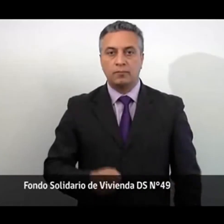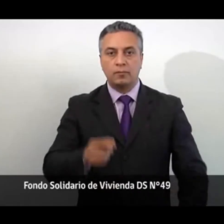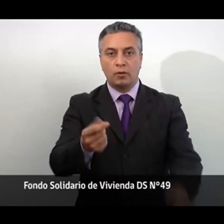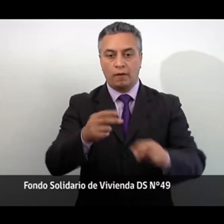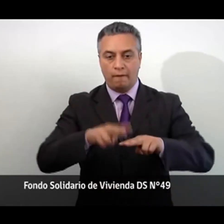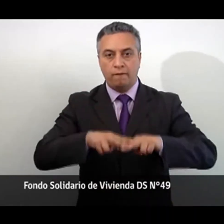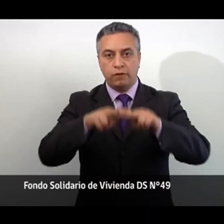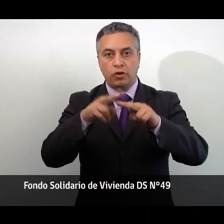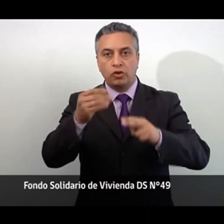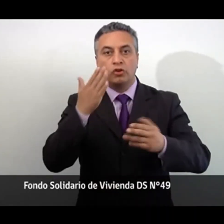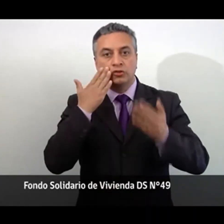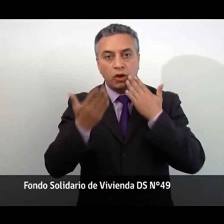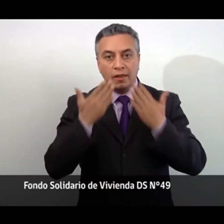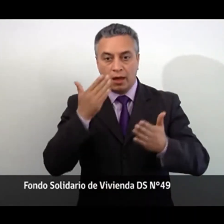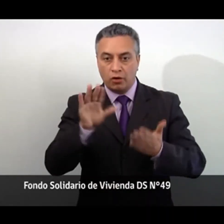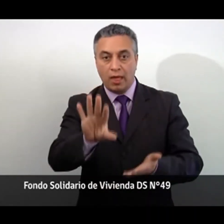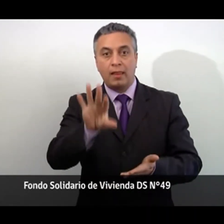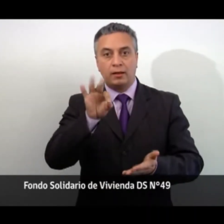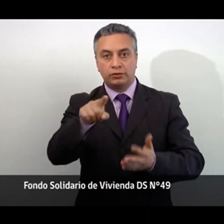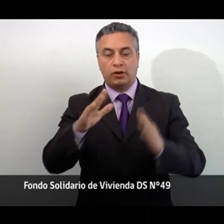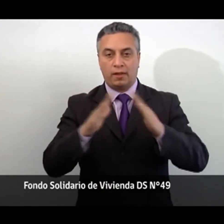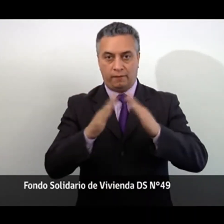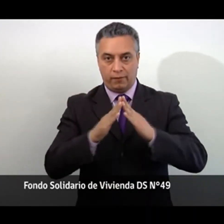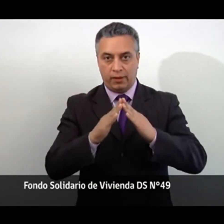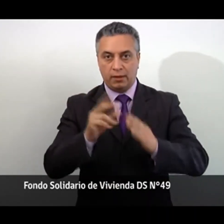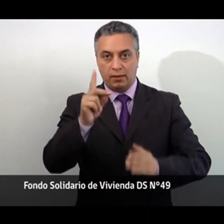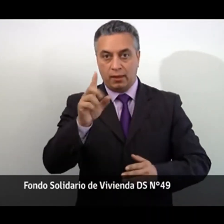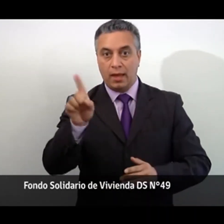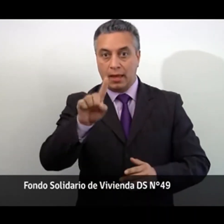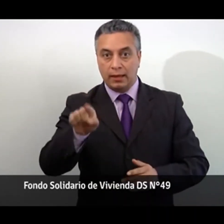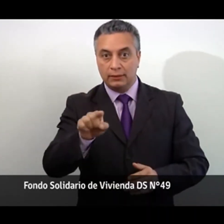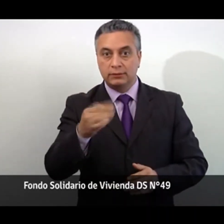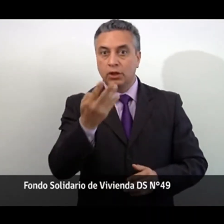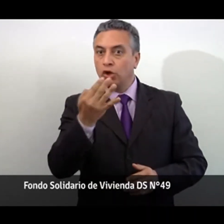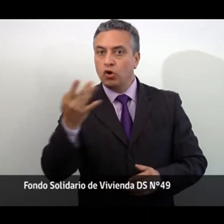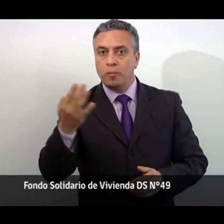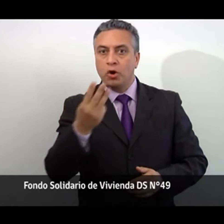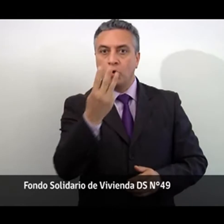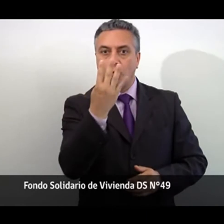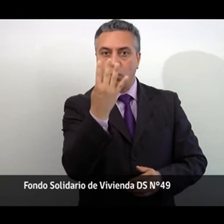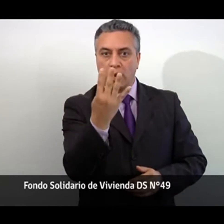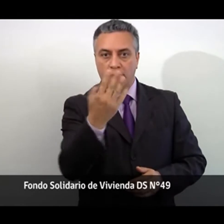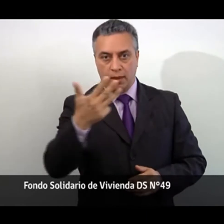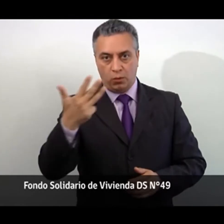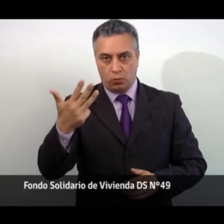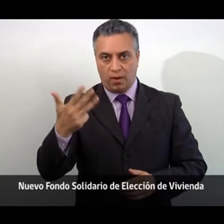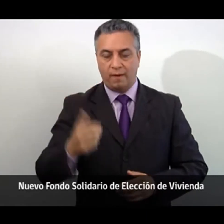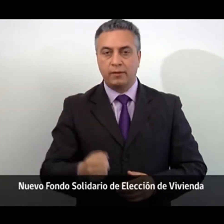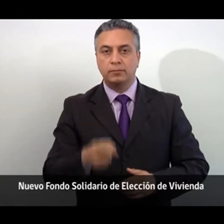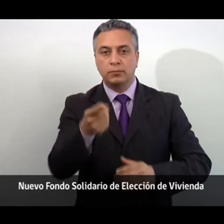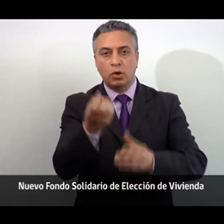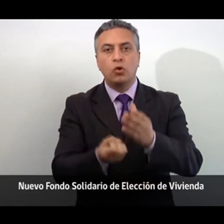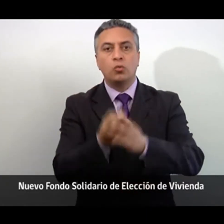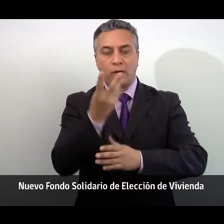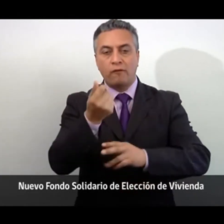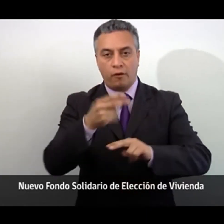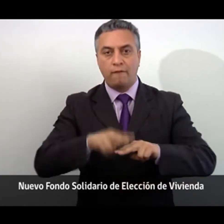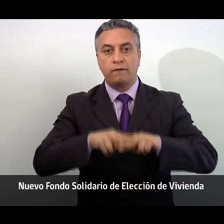Fondo Solidario de Elección de Vivienda, DS número 49. Nuevo Fondo Solidario